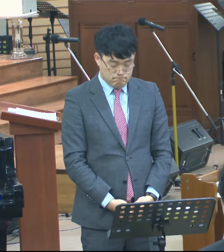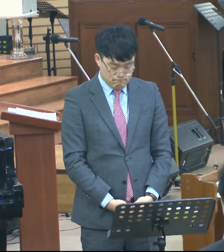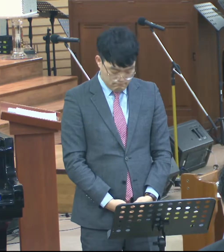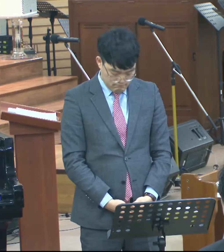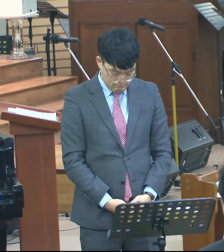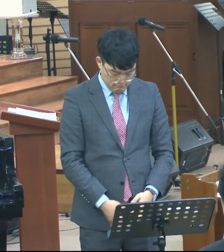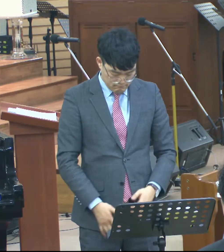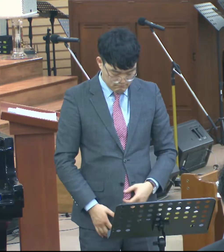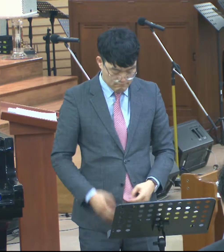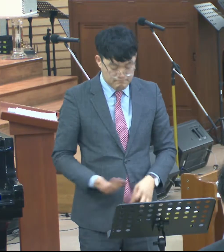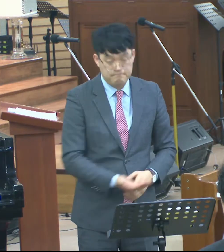성도 여러분,